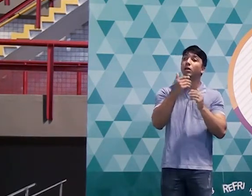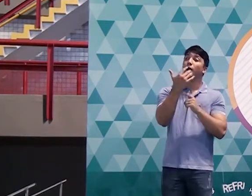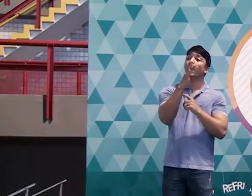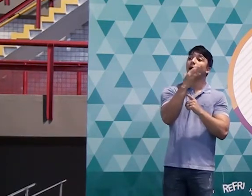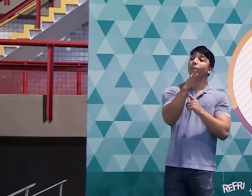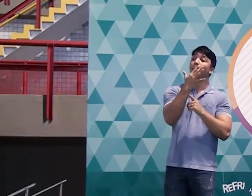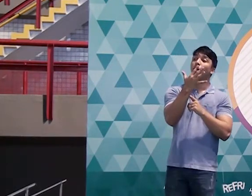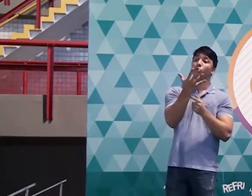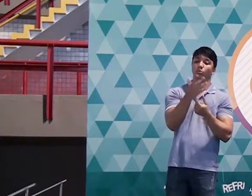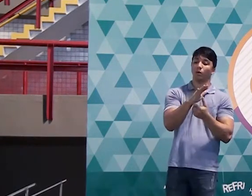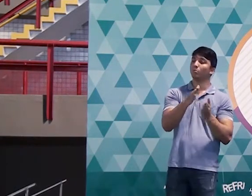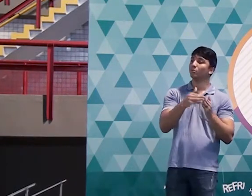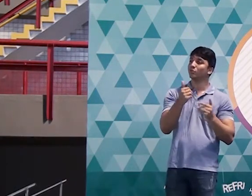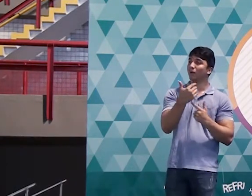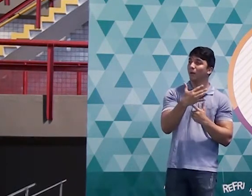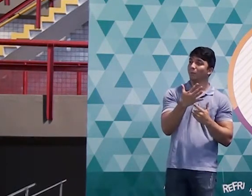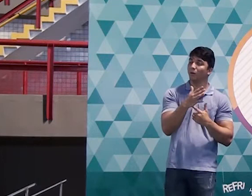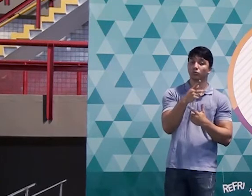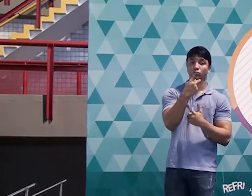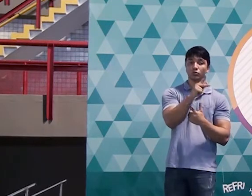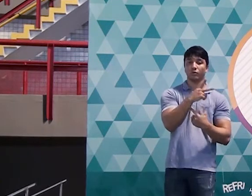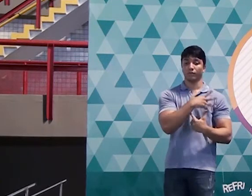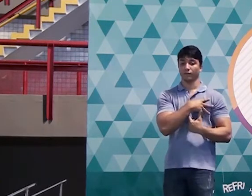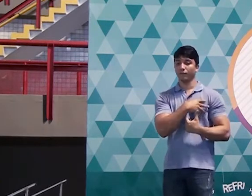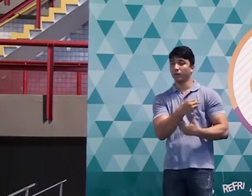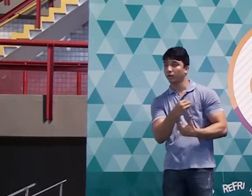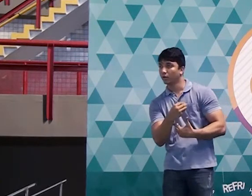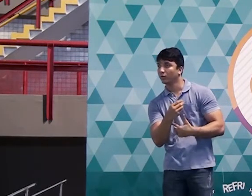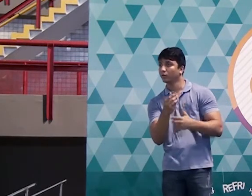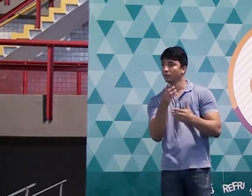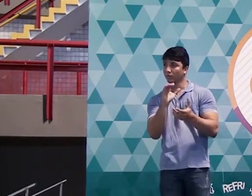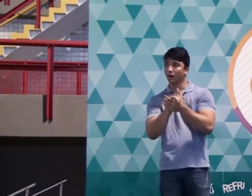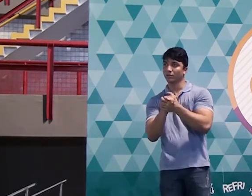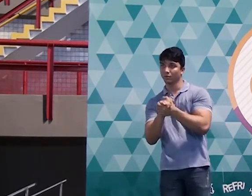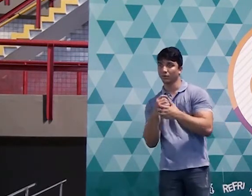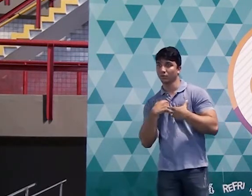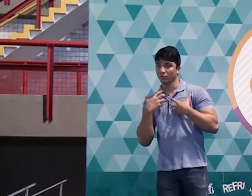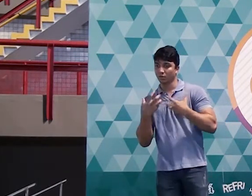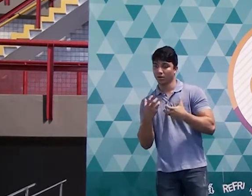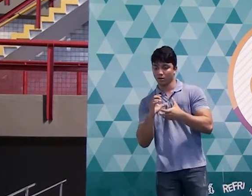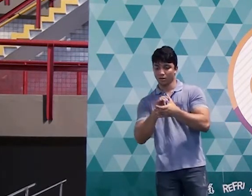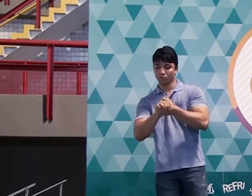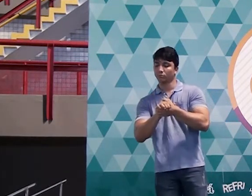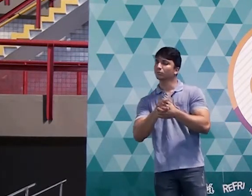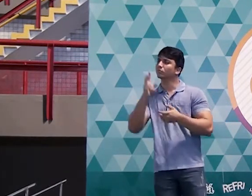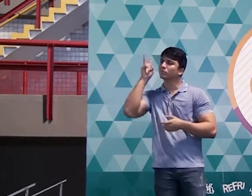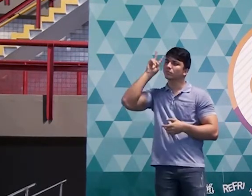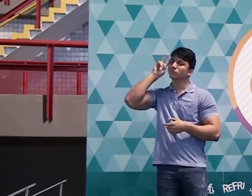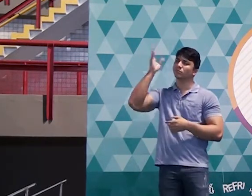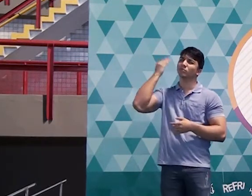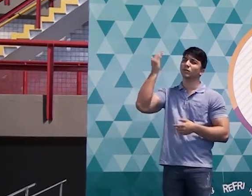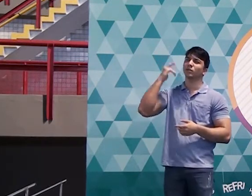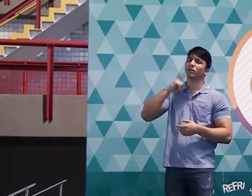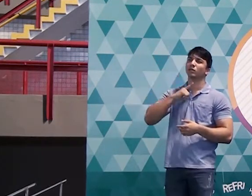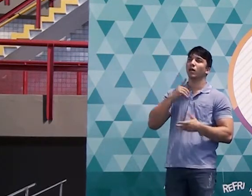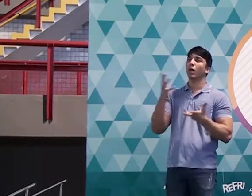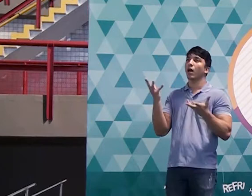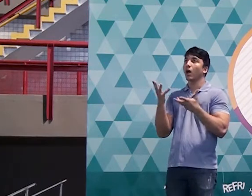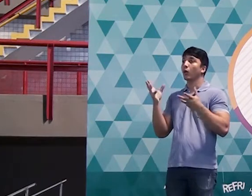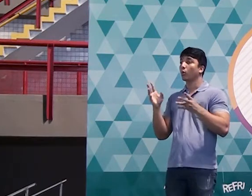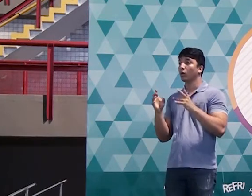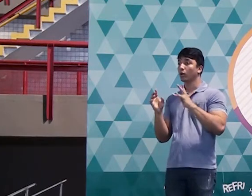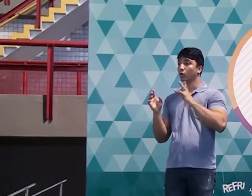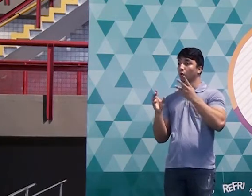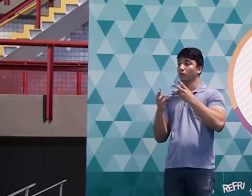mão da filha da pessoa em casamento. Lembra que no casamento tem um trecho assim: agora a